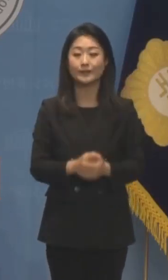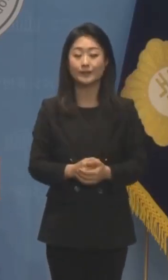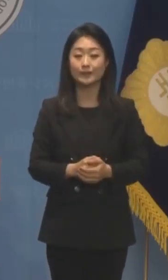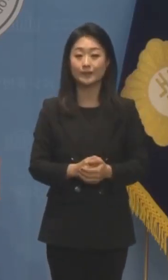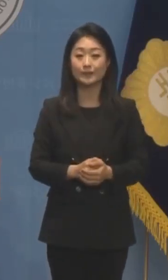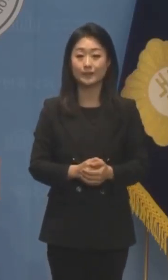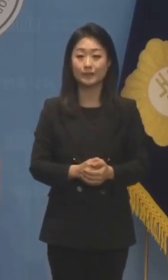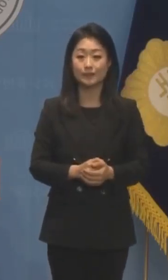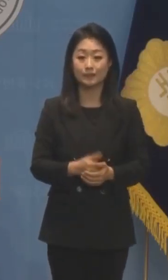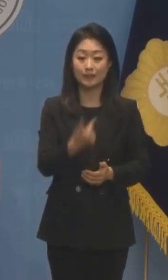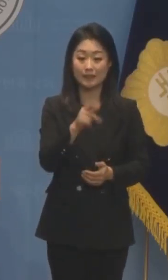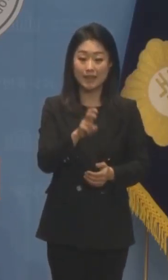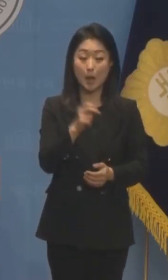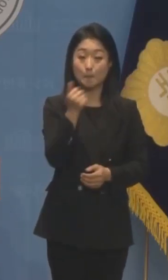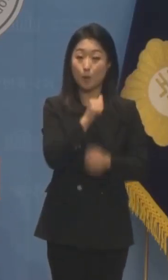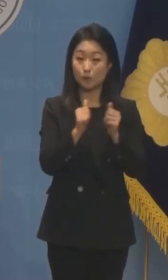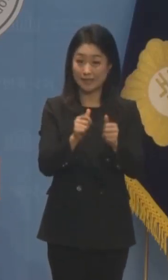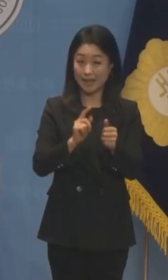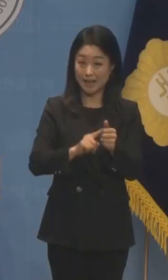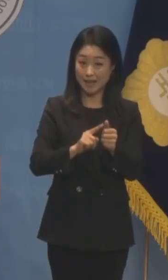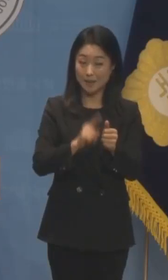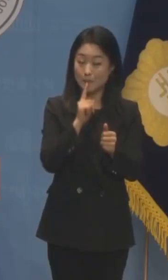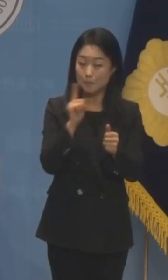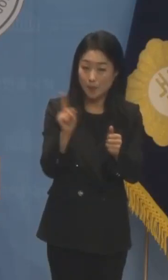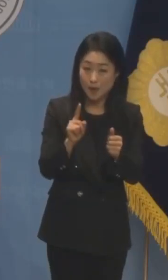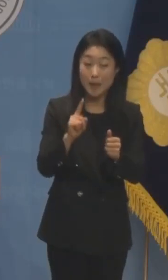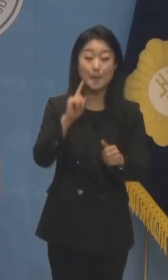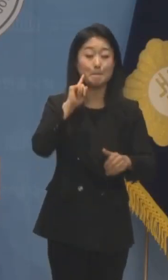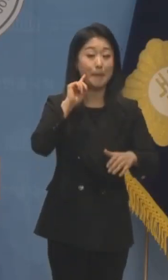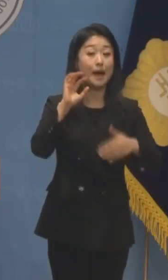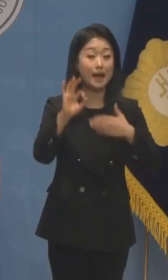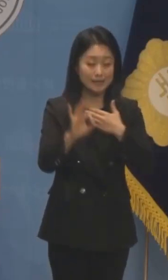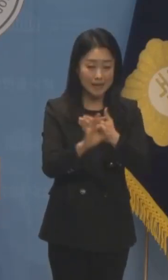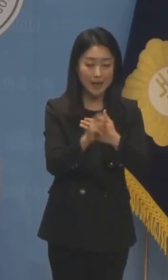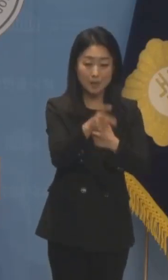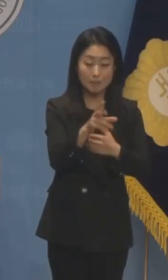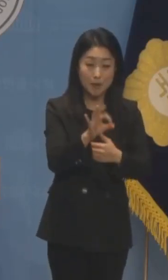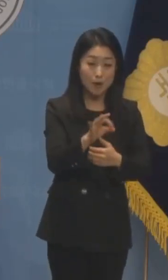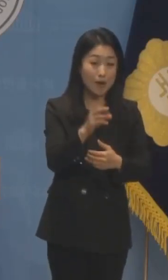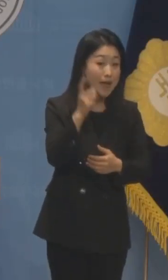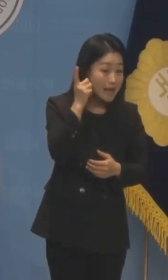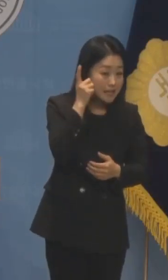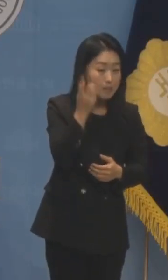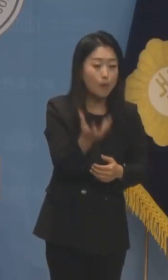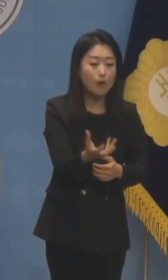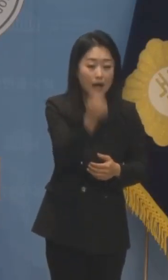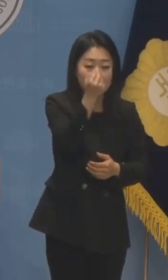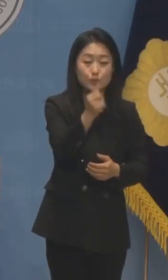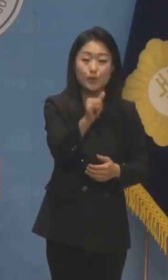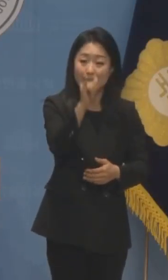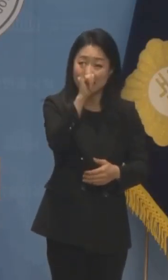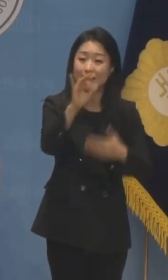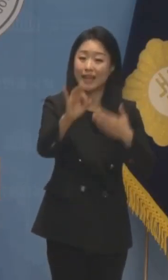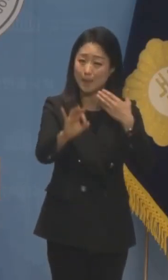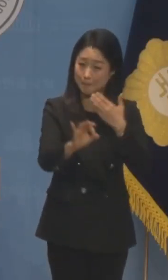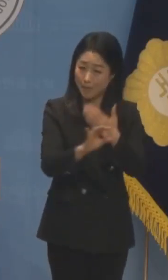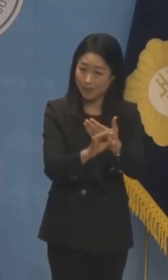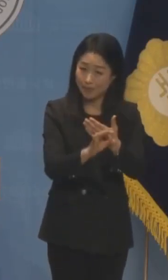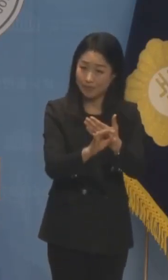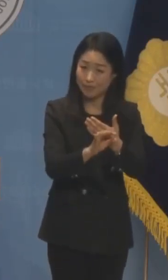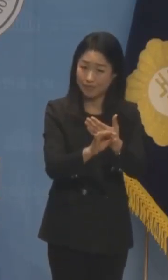남 변호사의 언급 중 만일 명 씨가 휴대전화를 가지고 있다면 이런